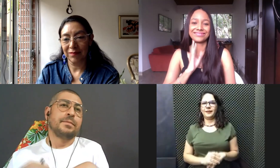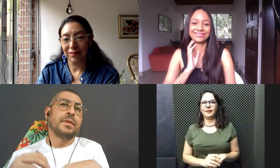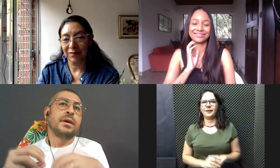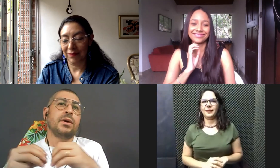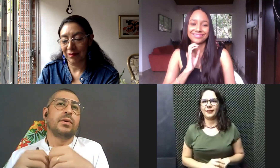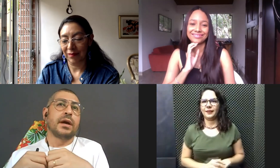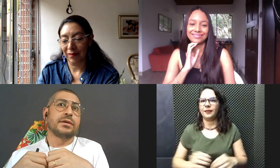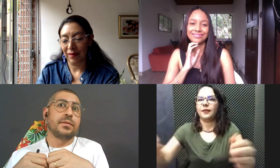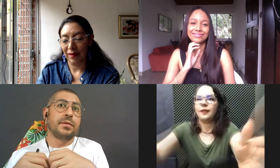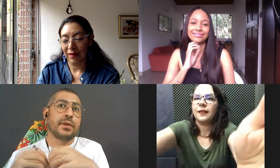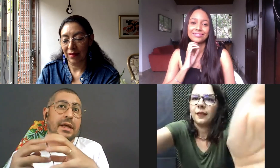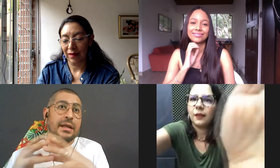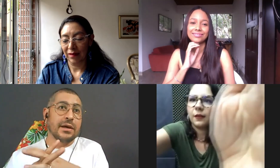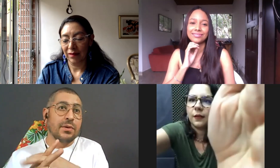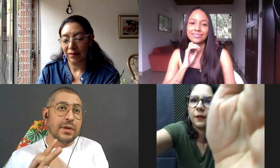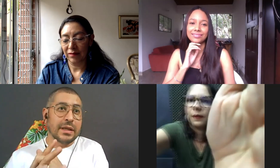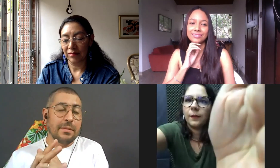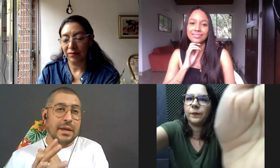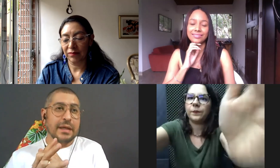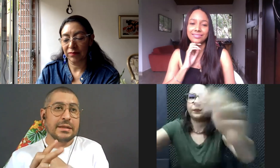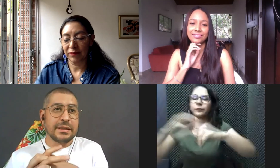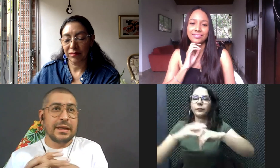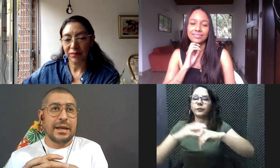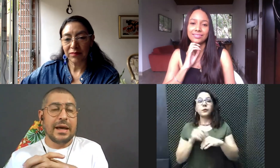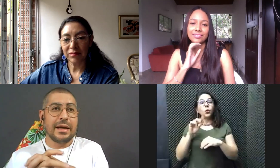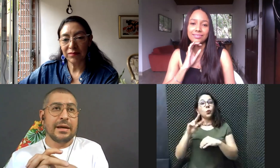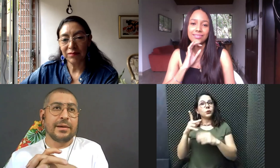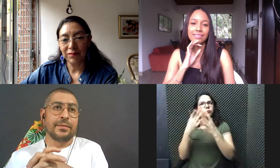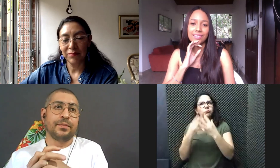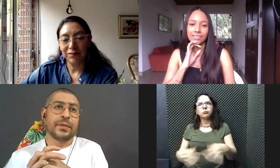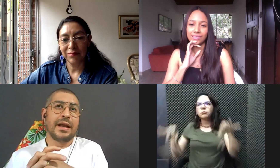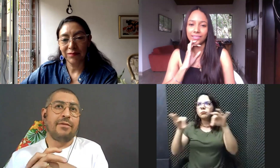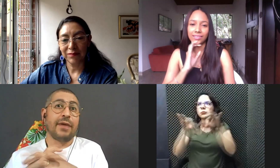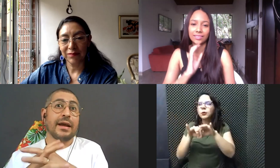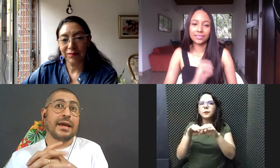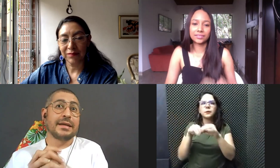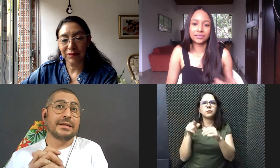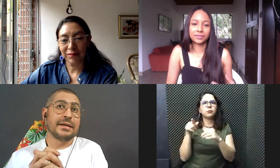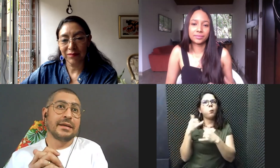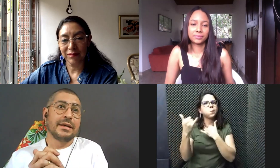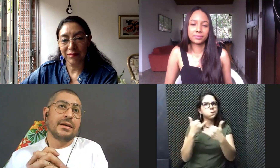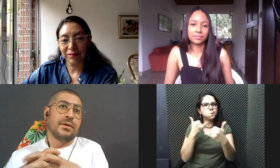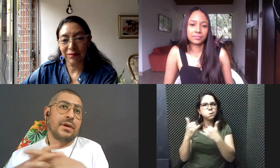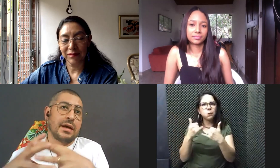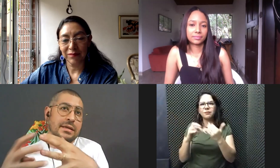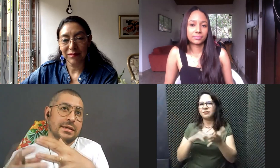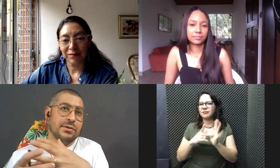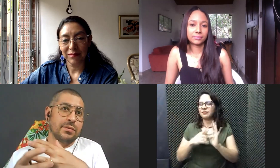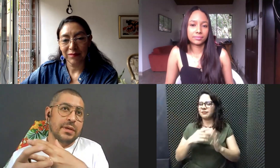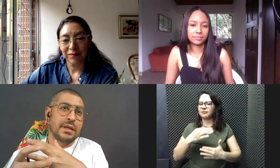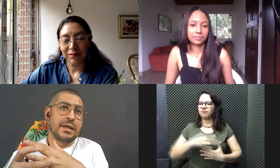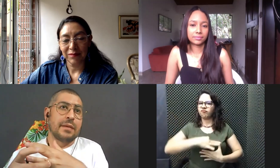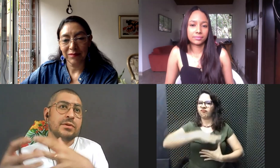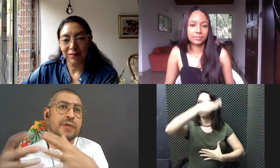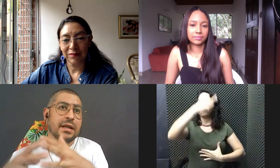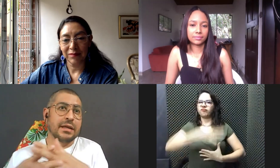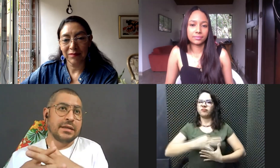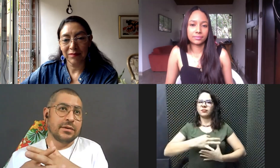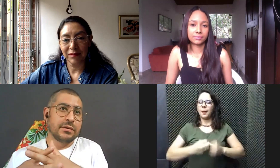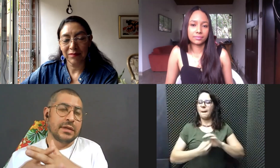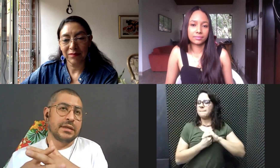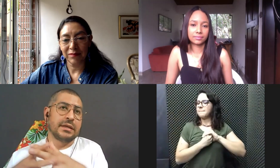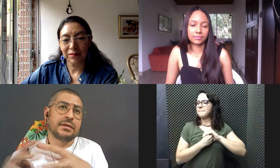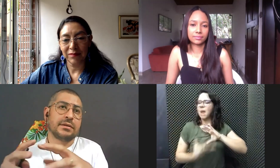eso. Una cosa muy importante que ocurre también es la franqueza con la que se asumen, digamos,